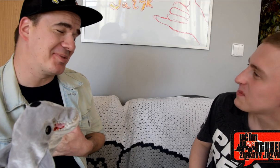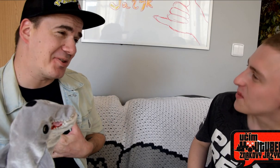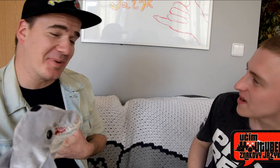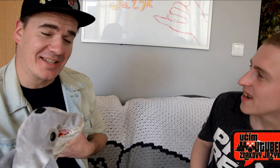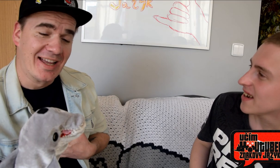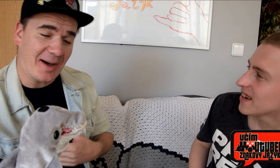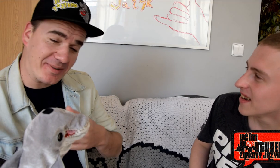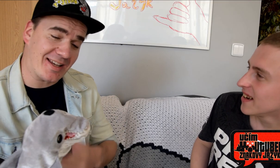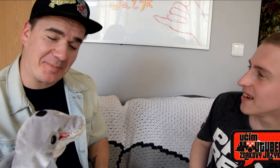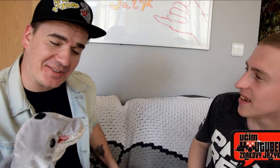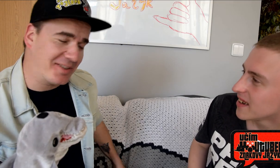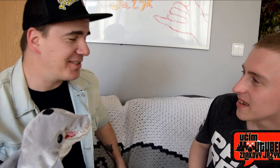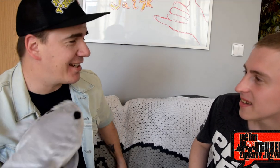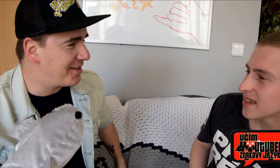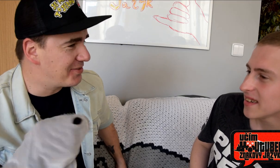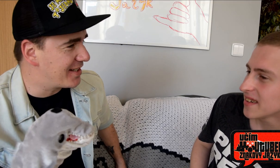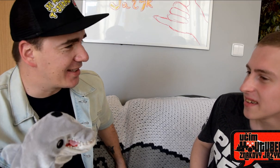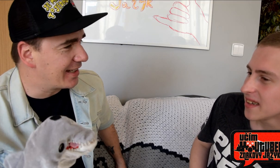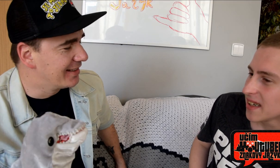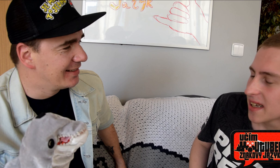Děkuju ti. A prostě jak bys ohodnotil Adolfína teď?